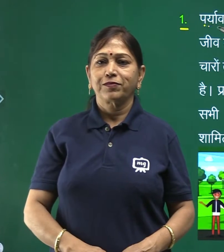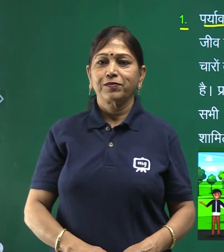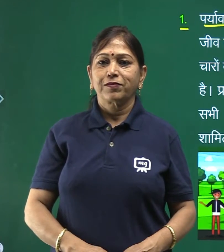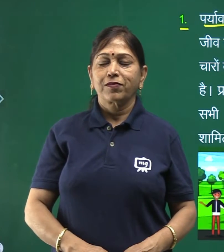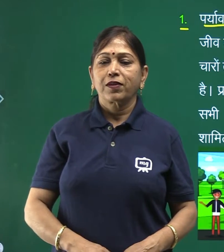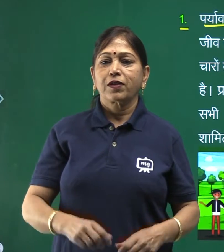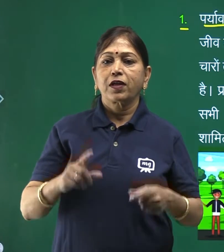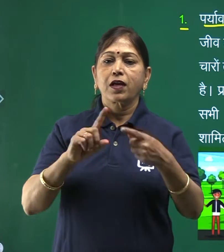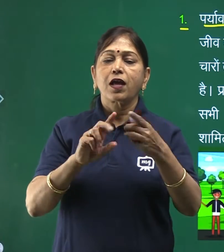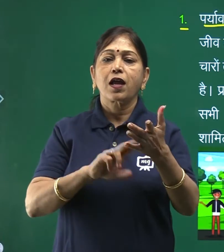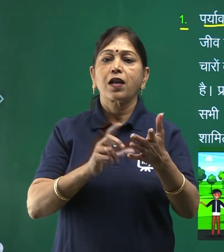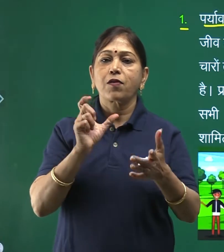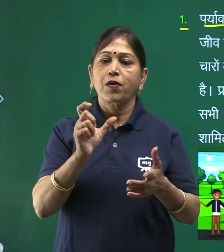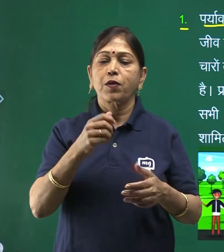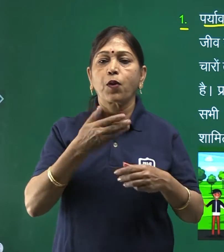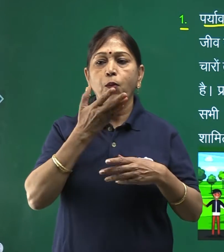पर्यावरण